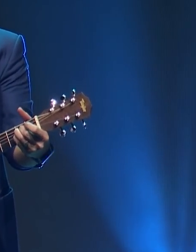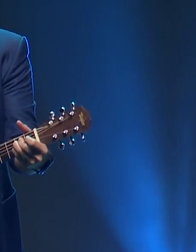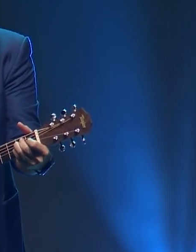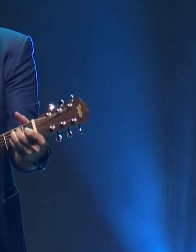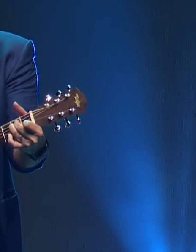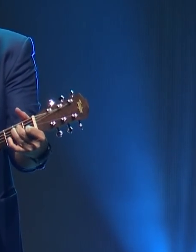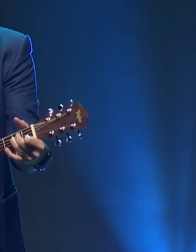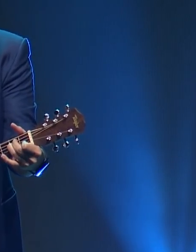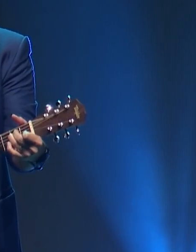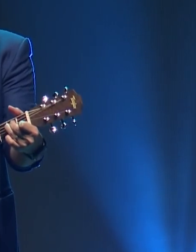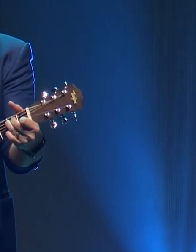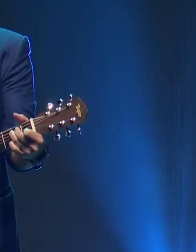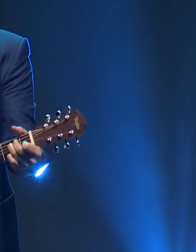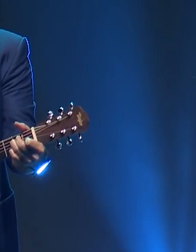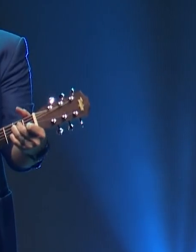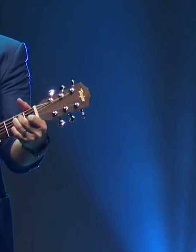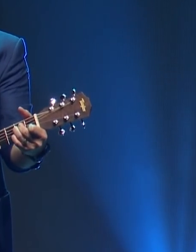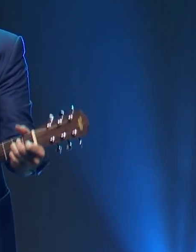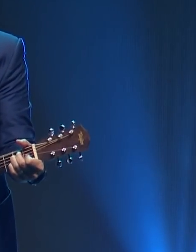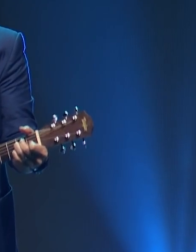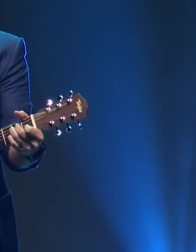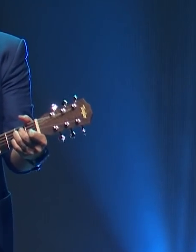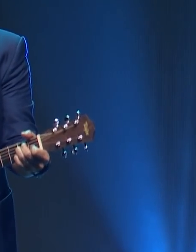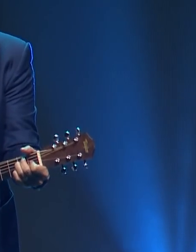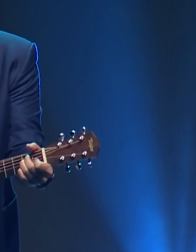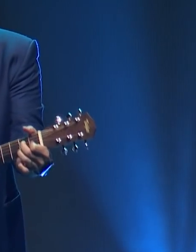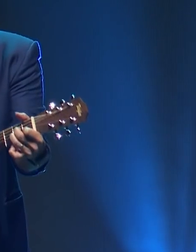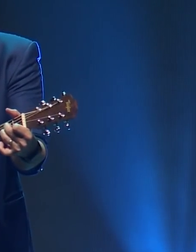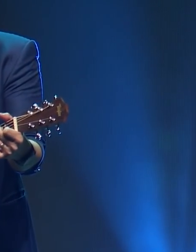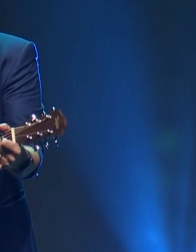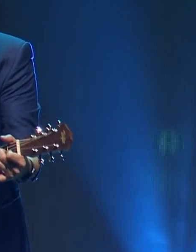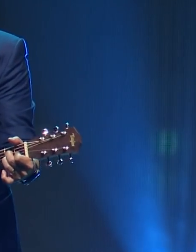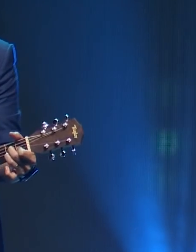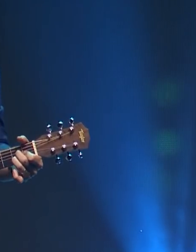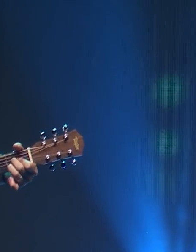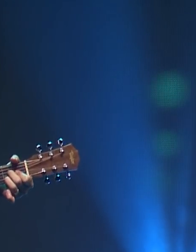di hidupku. Bukanlah